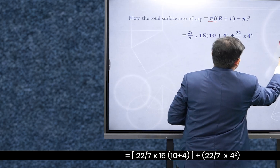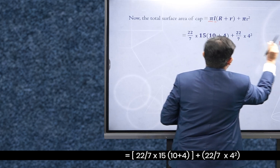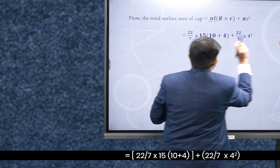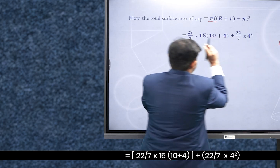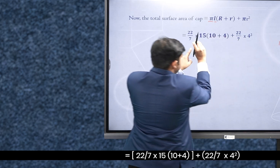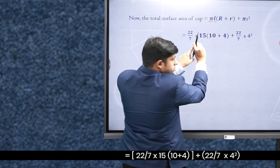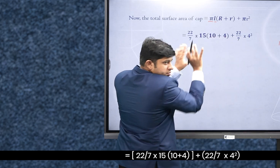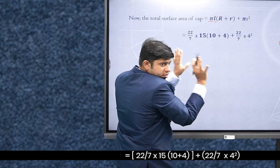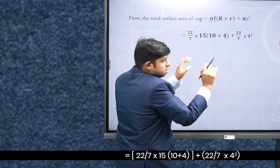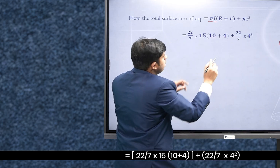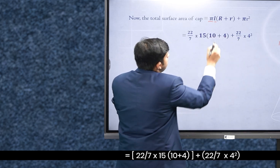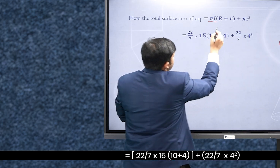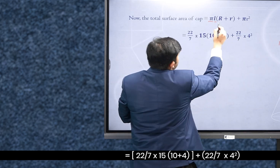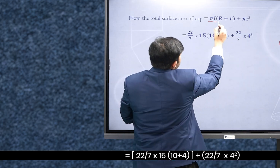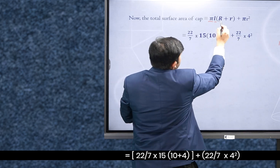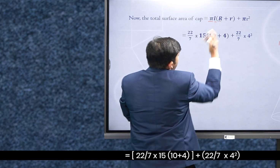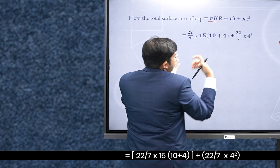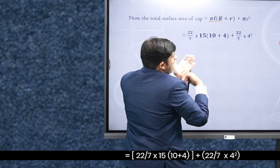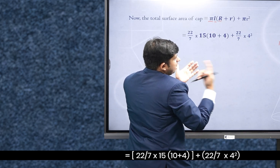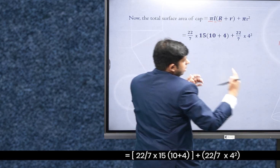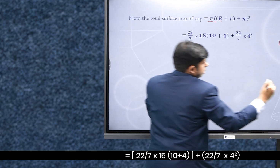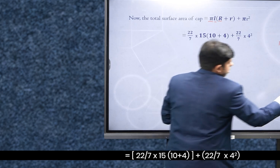பெருக்கல் 4 மேலிலக்கு 2.